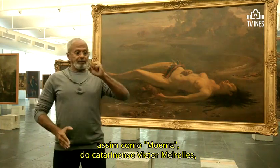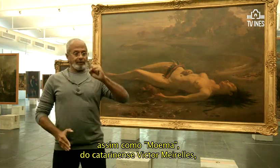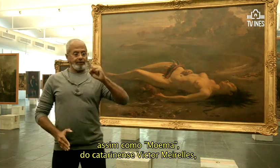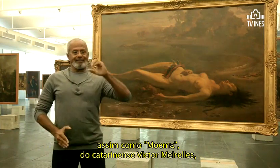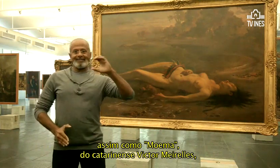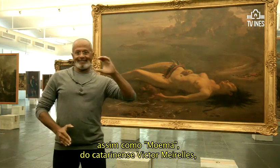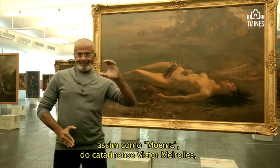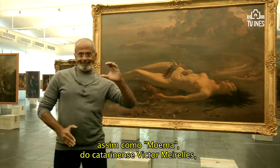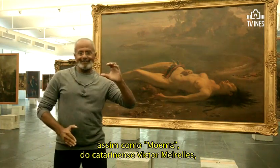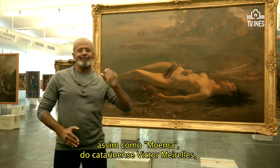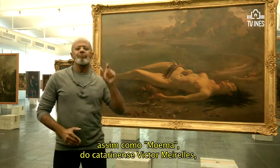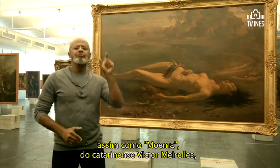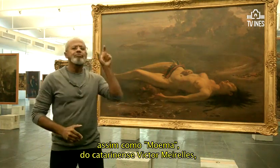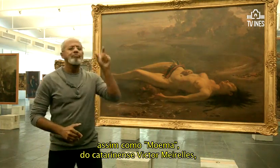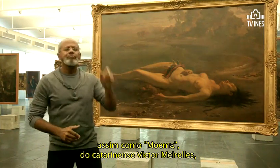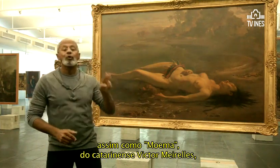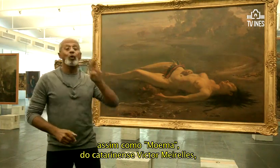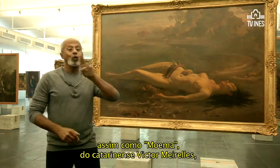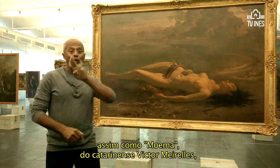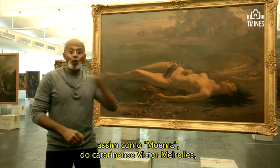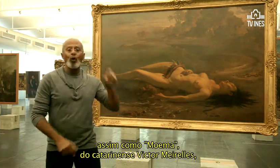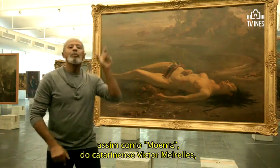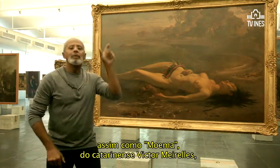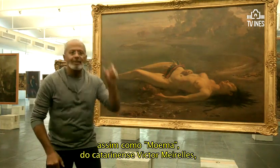do catarinense Victor Meirelles.